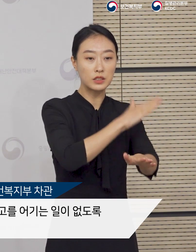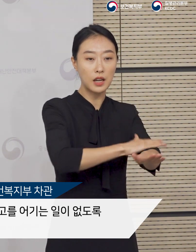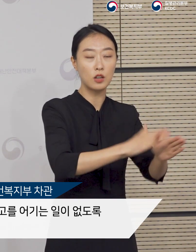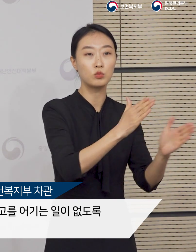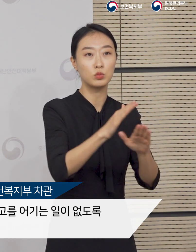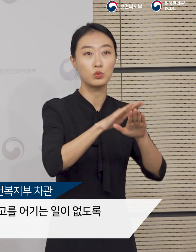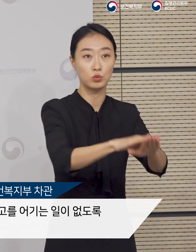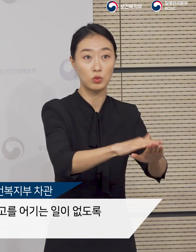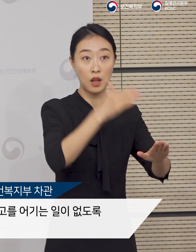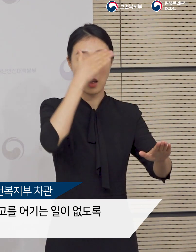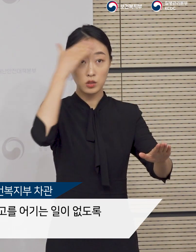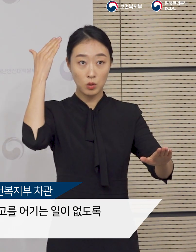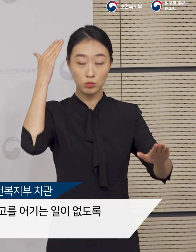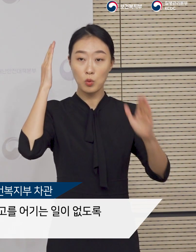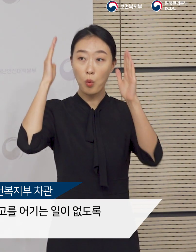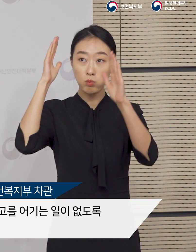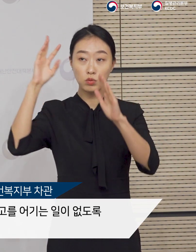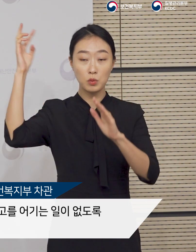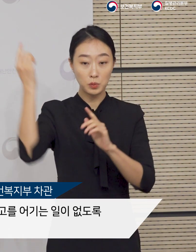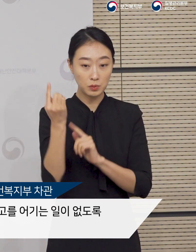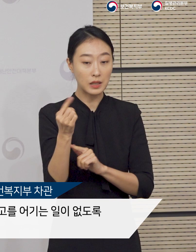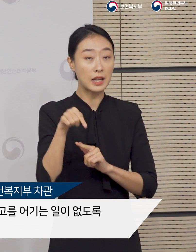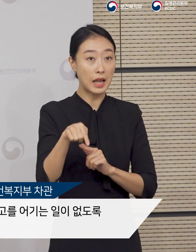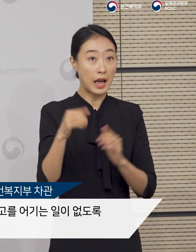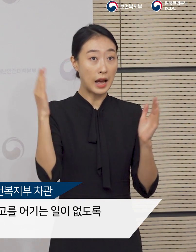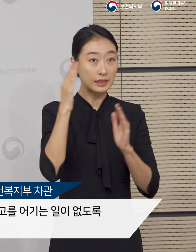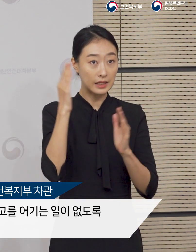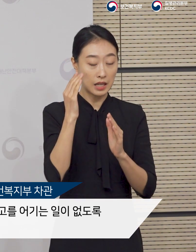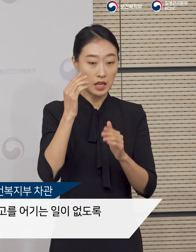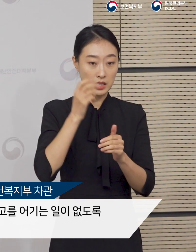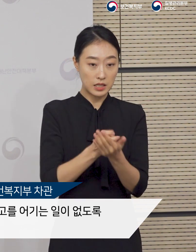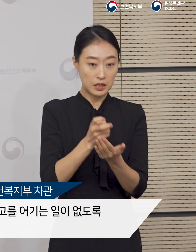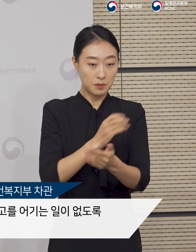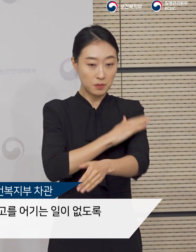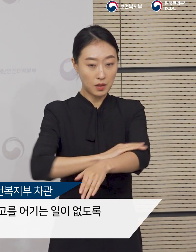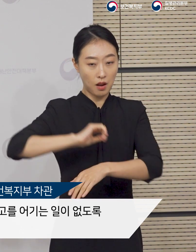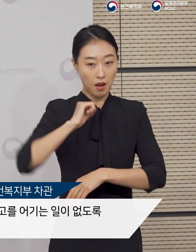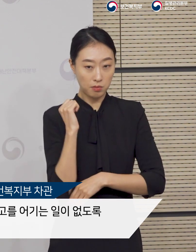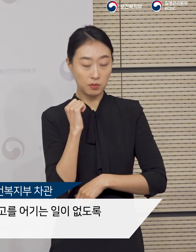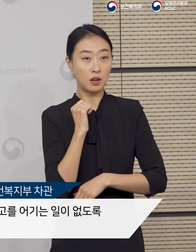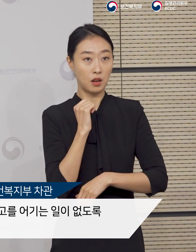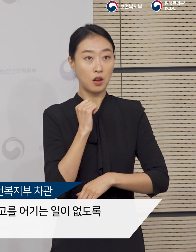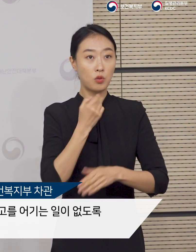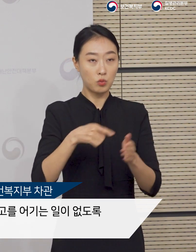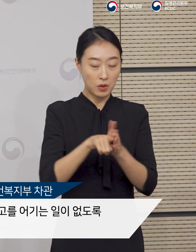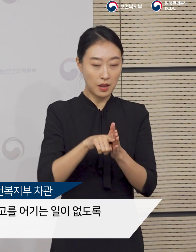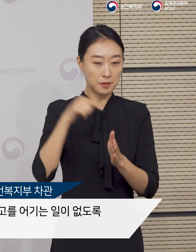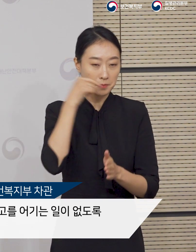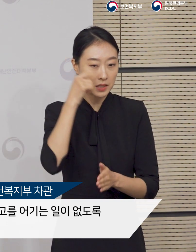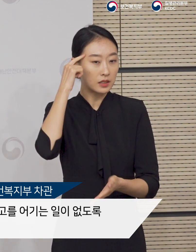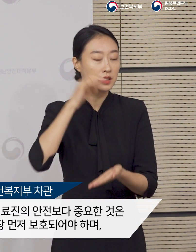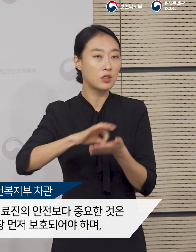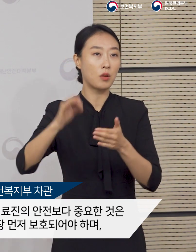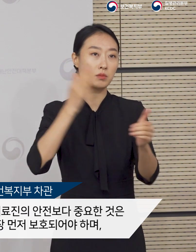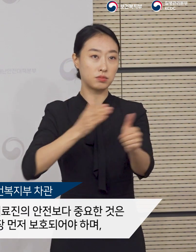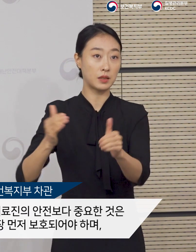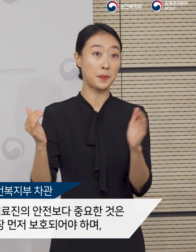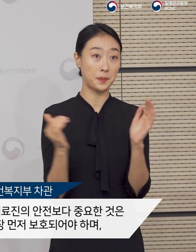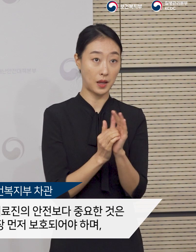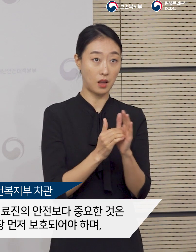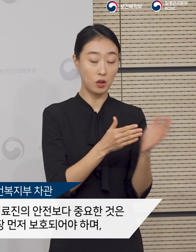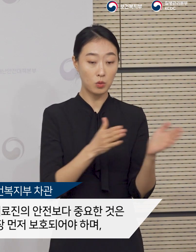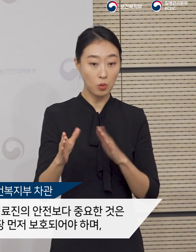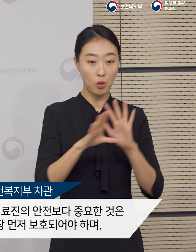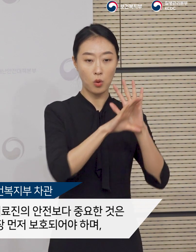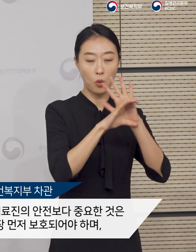젊은 유학생들이 지침과 권고를 어기는 일이 없도록 각별히 관리해 줄 것을 강조하였습니다. 또한